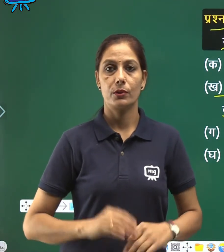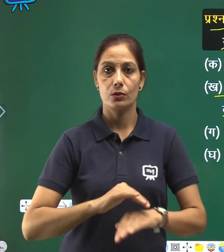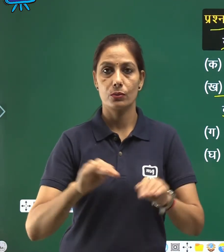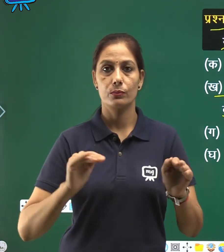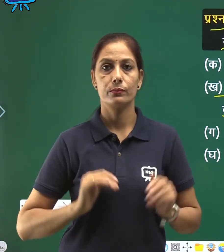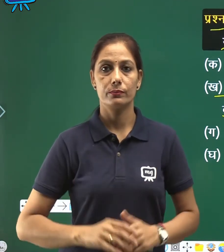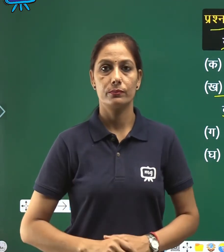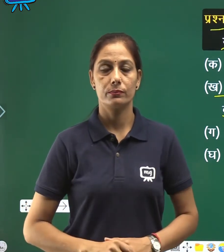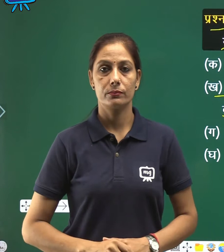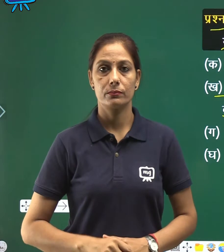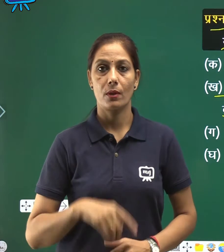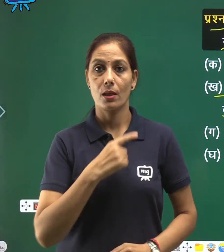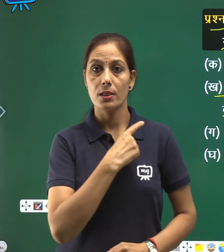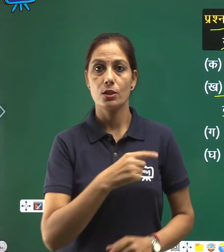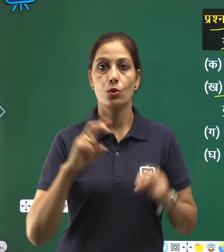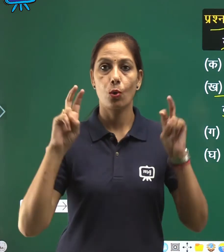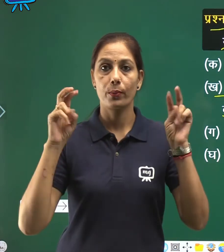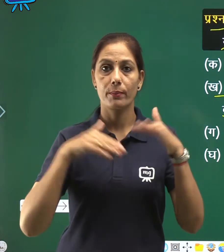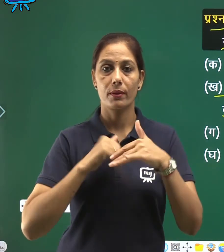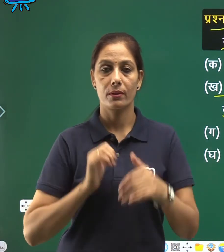बच्चों, इस अध्याय में